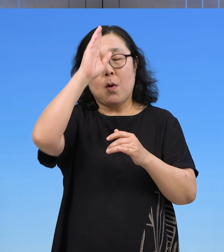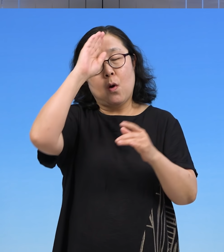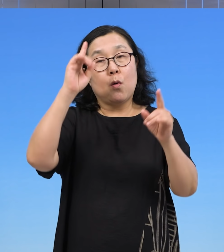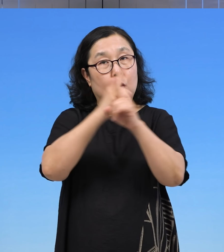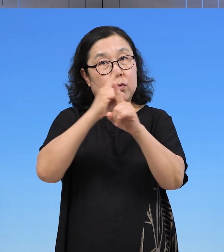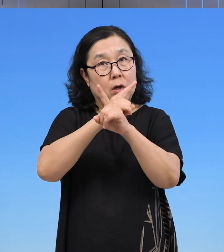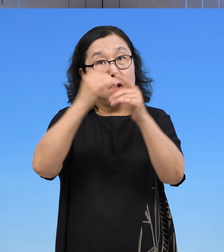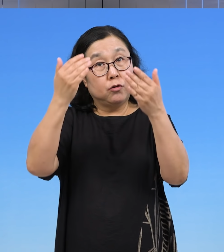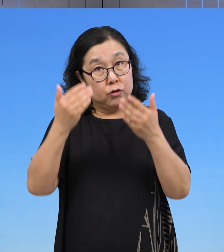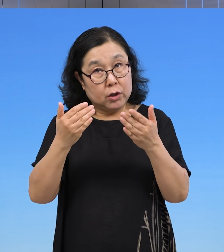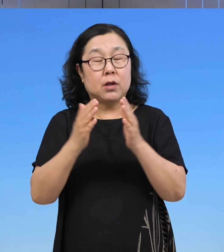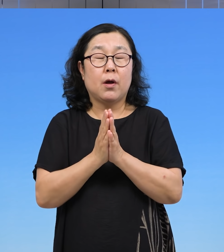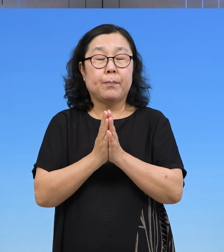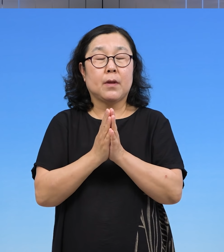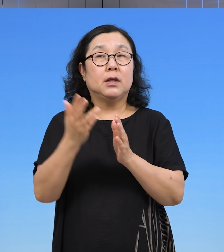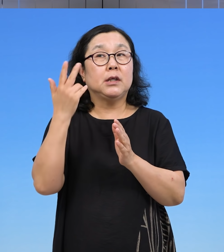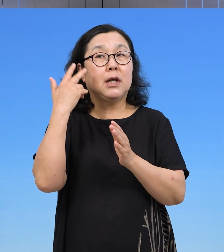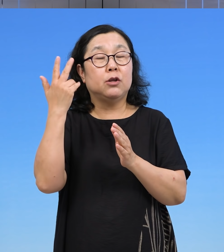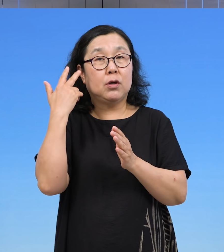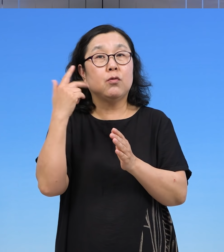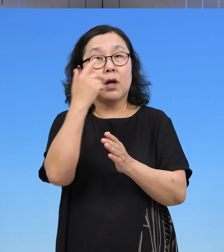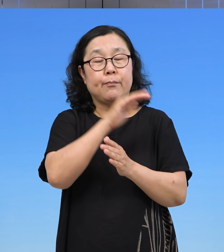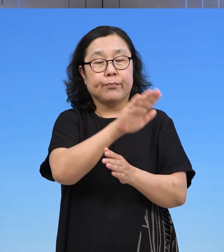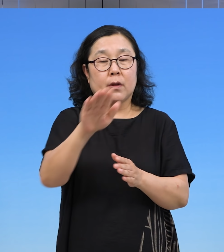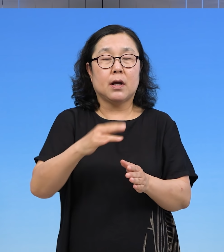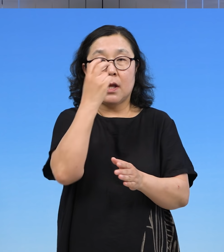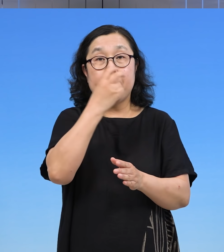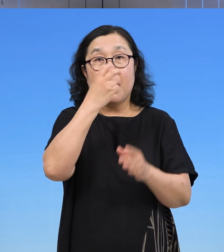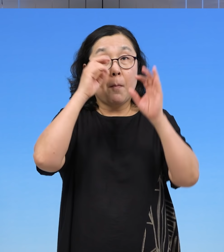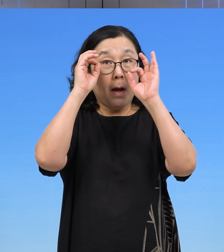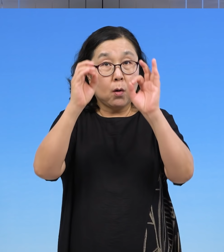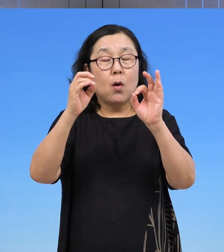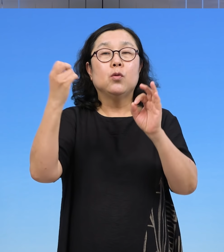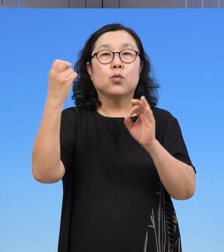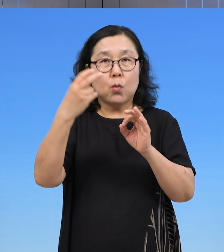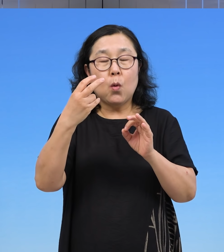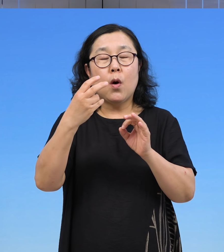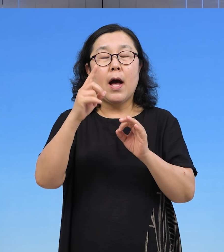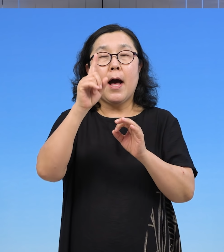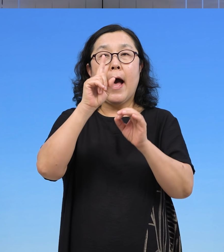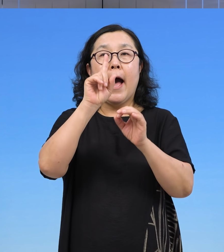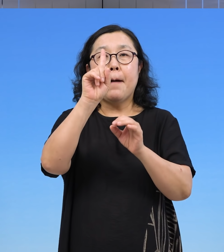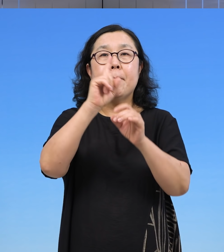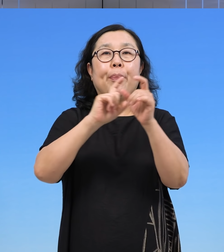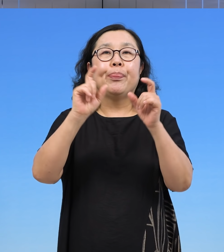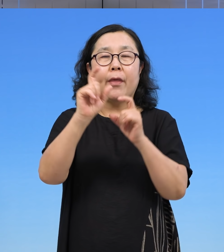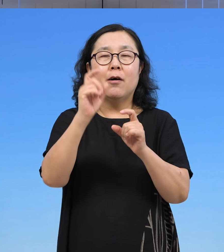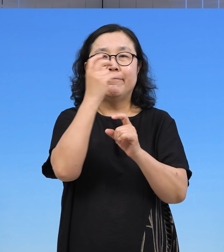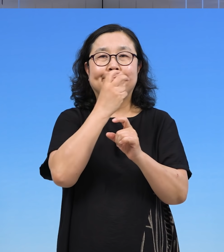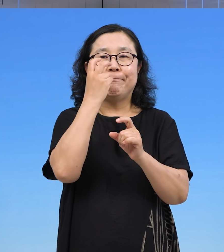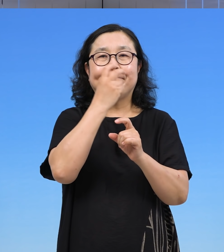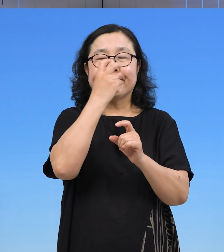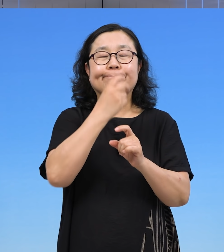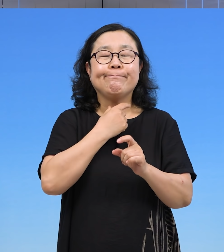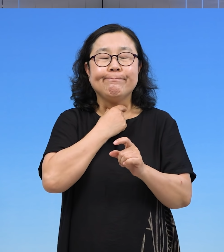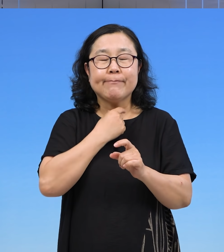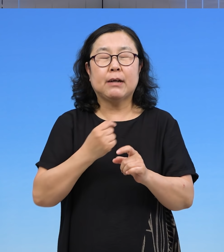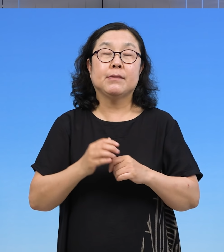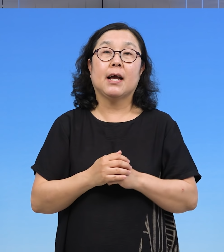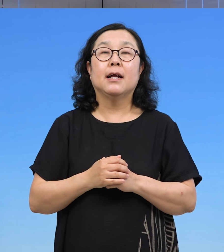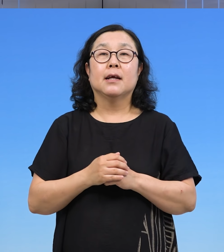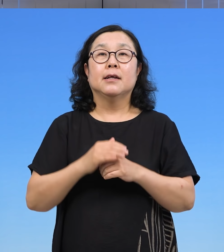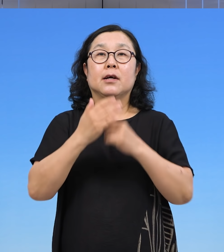요지의 말씀인데 지난주에 한 부분을 살펴보았고요 오늘 다시 본문을 가지고 말씀을 살펴보기로